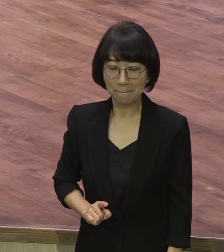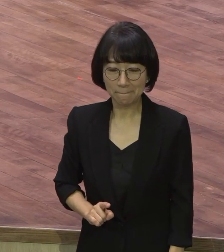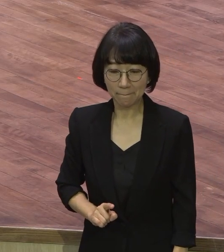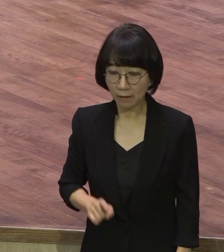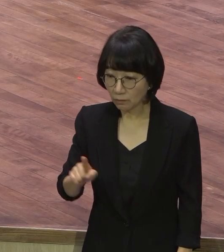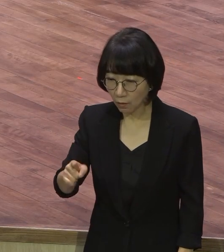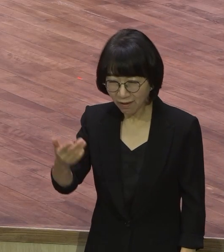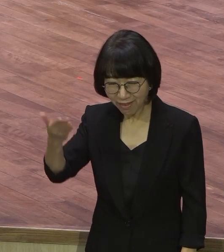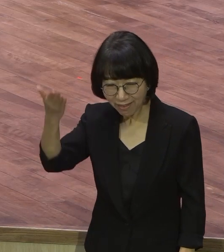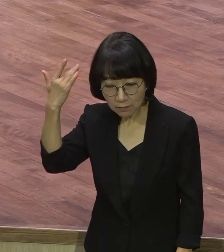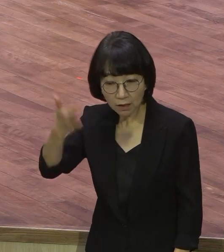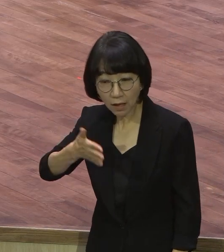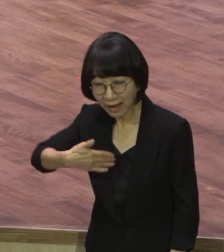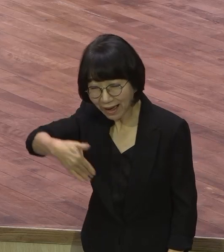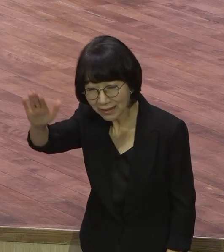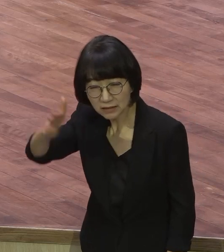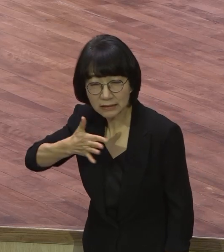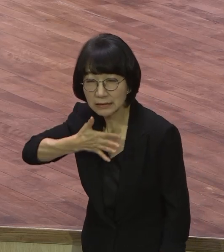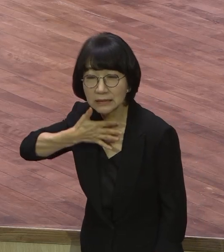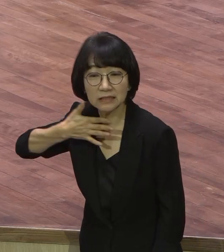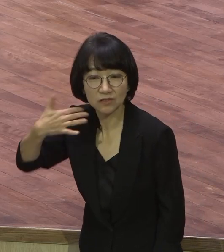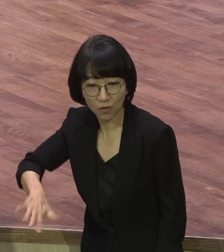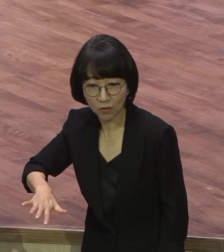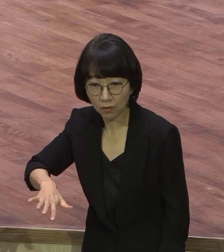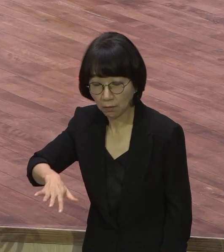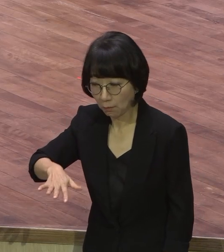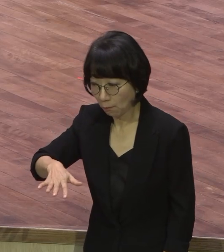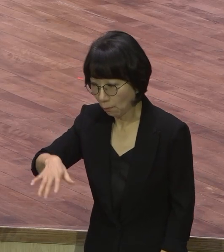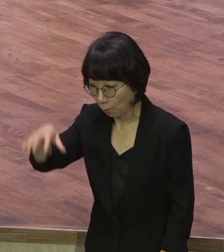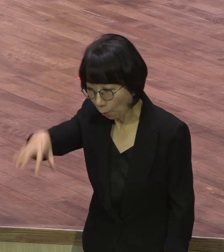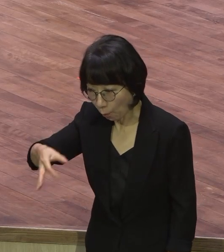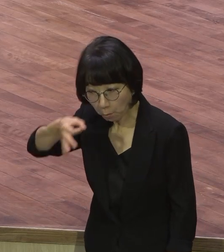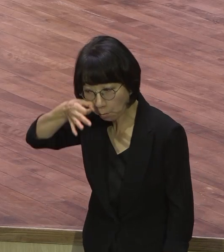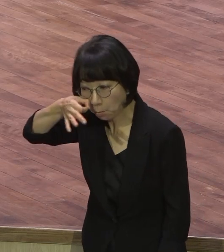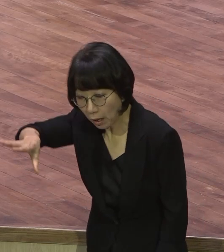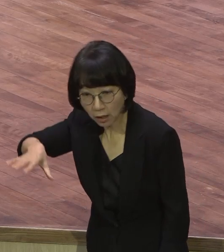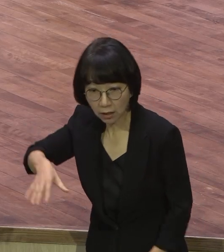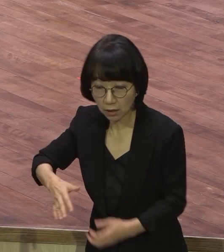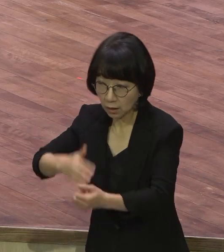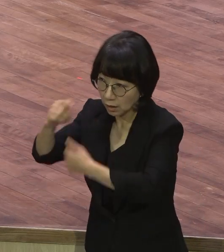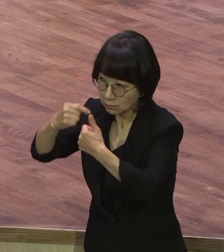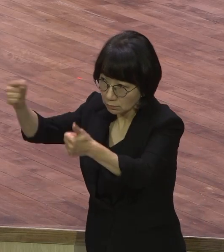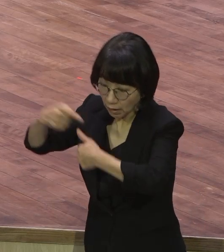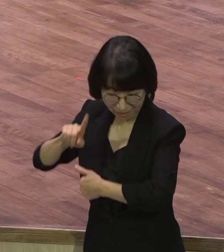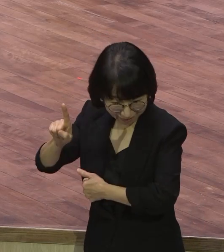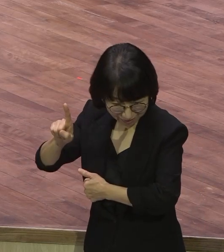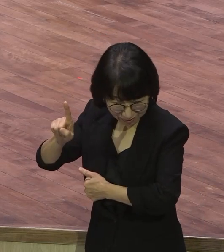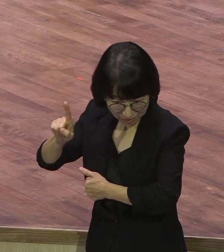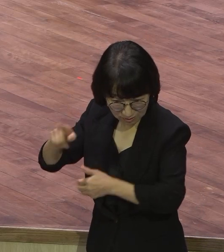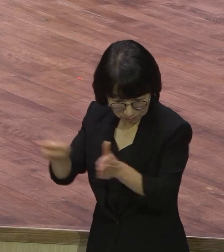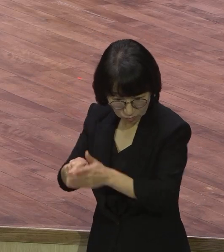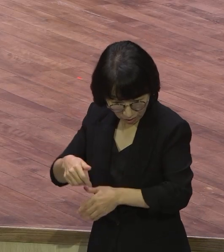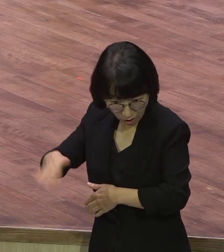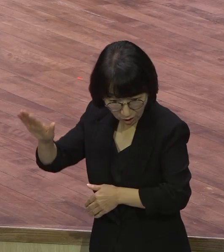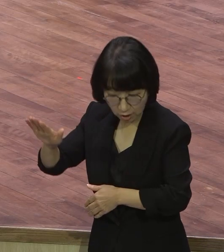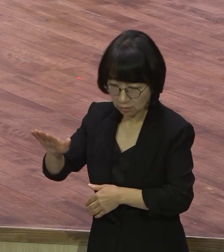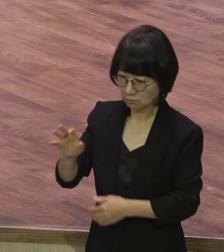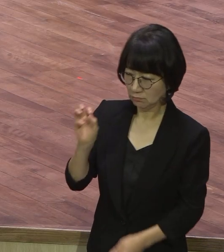눈으로 한 번도 보지도 못하면서 정거도 없으면서 하나님 말씀하셨다는 그 사실 하나 가지고 그렇게